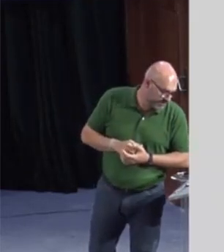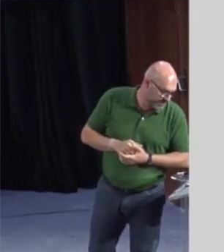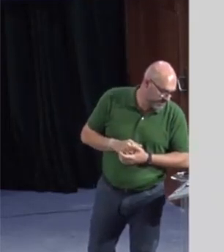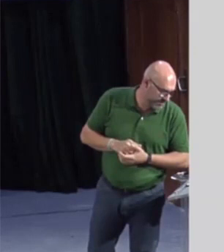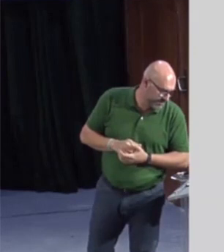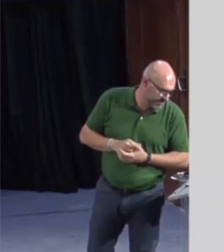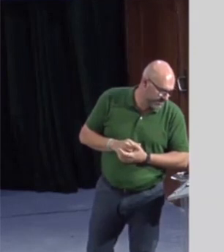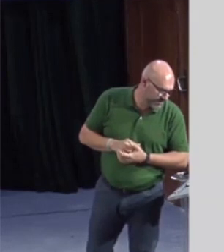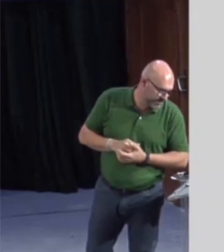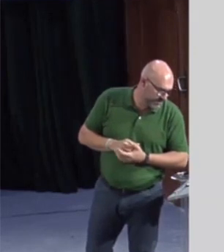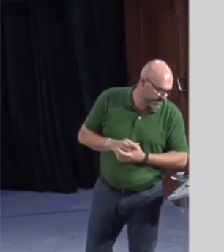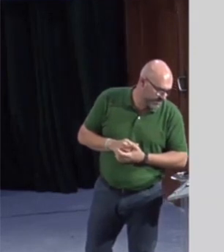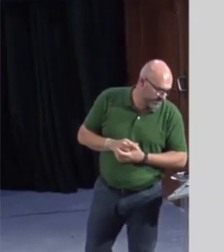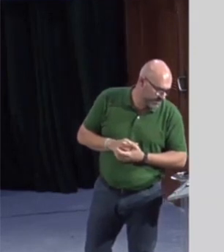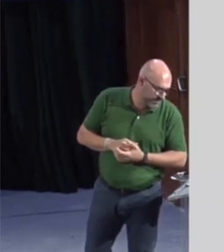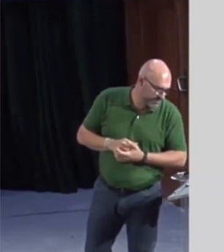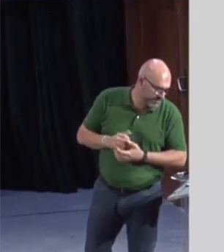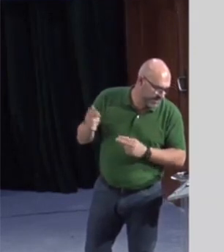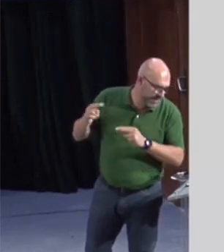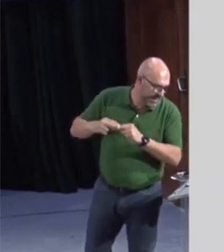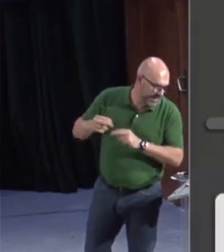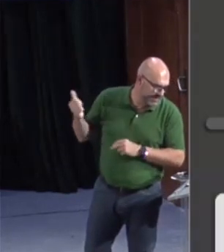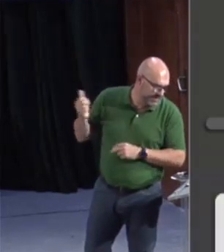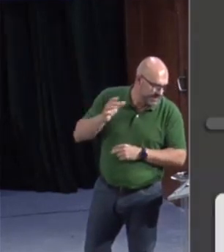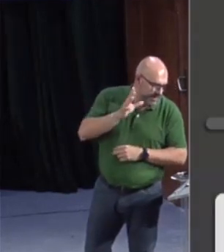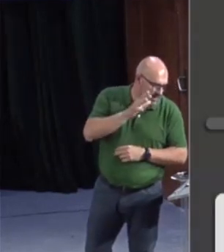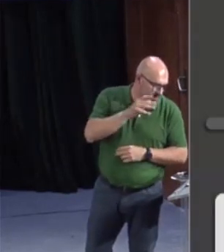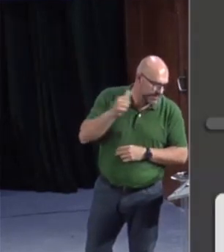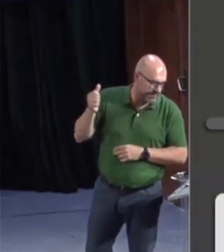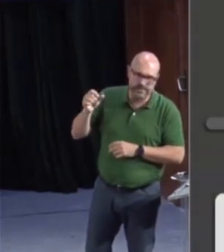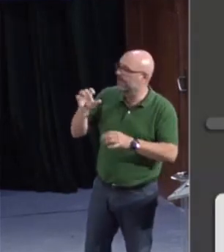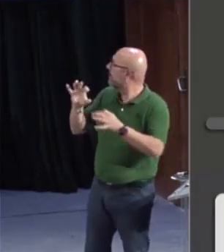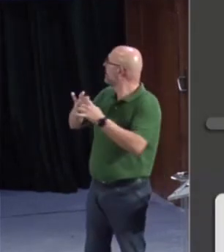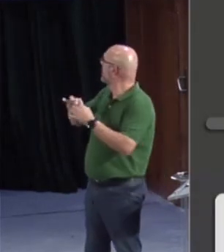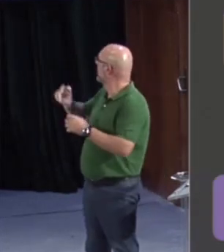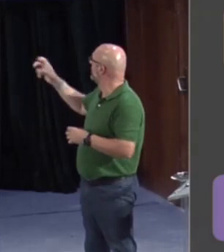o la alumna a partir de estas instrucciones que le presentamos también sin nada.